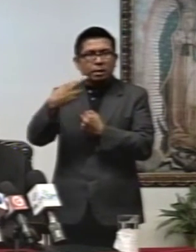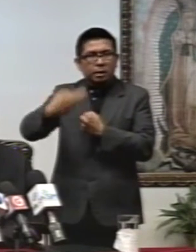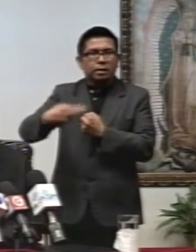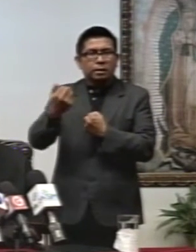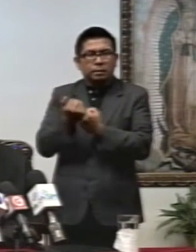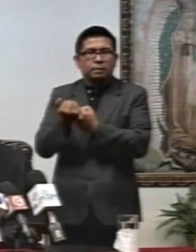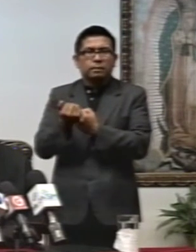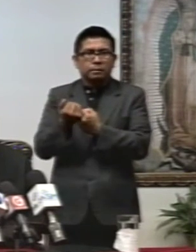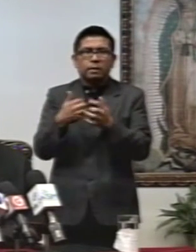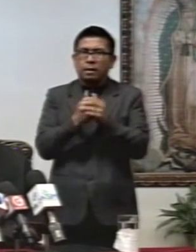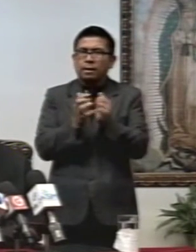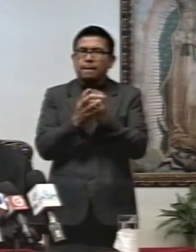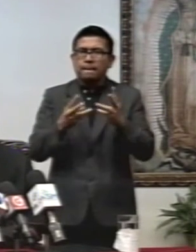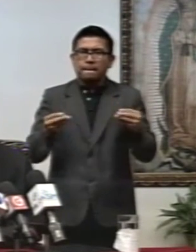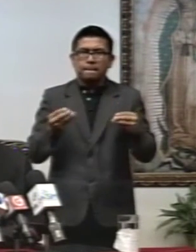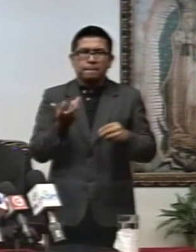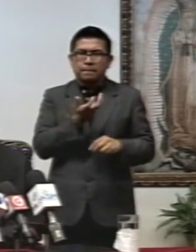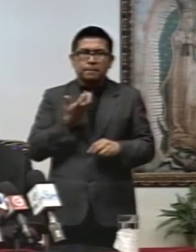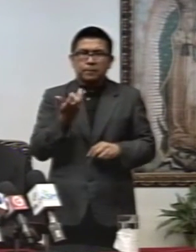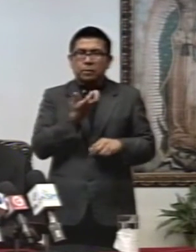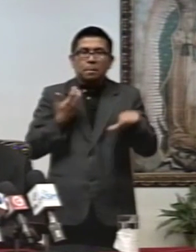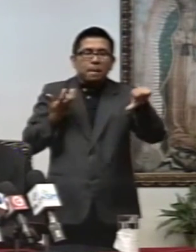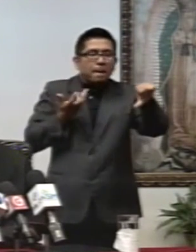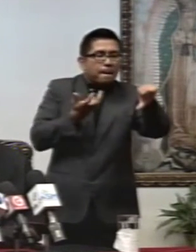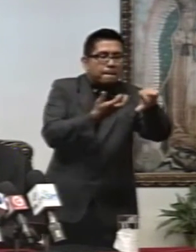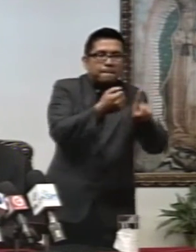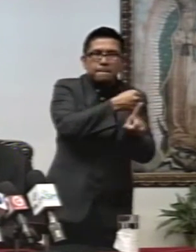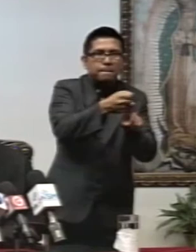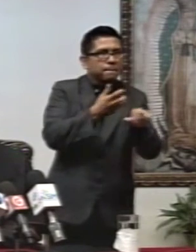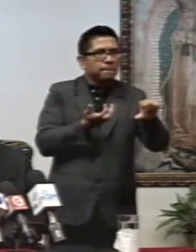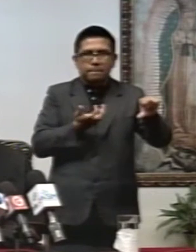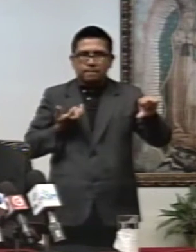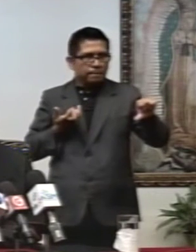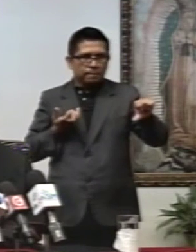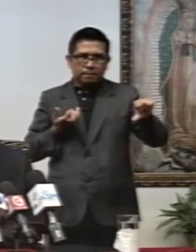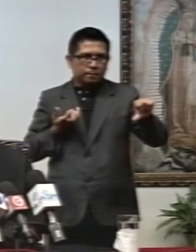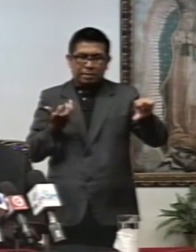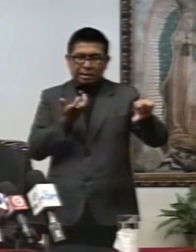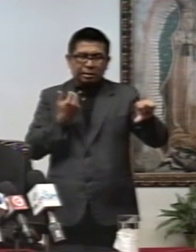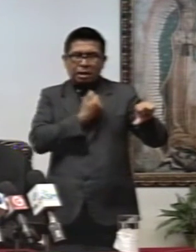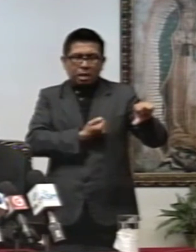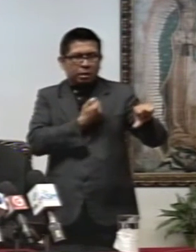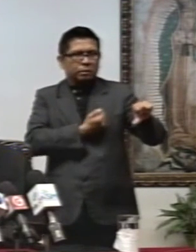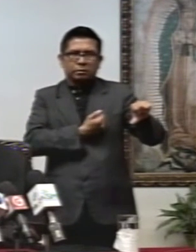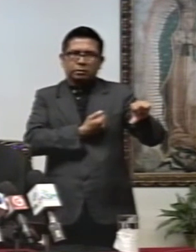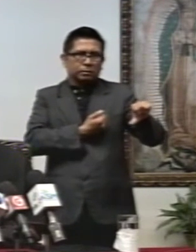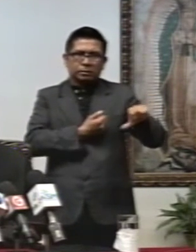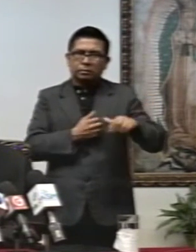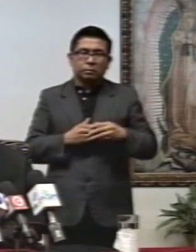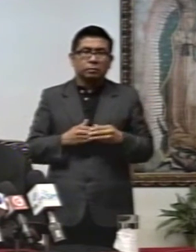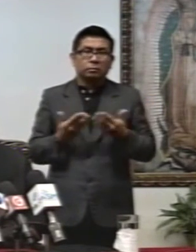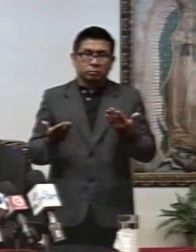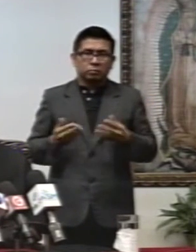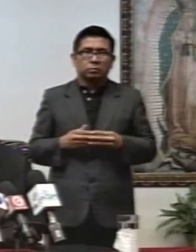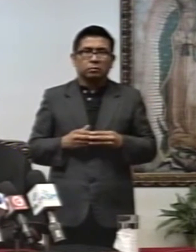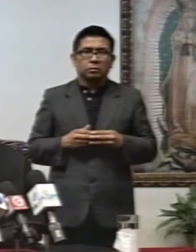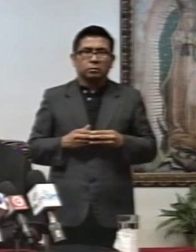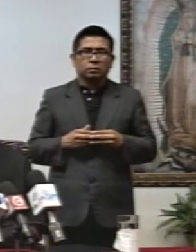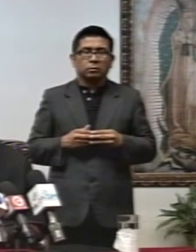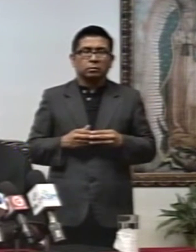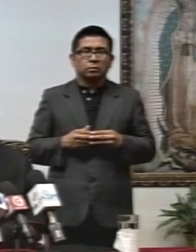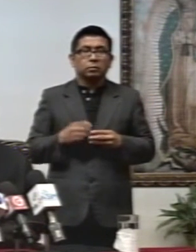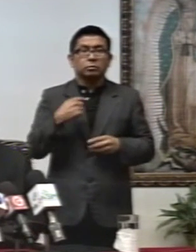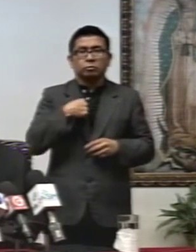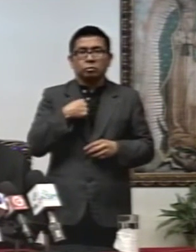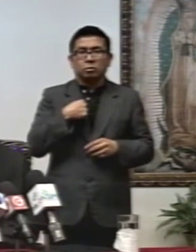que se superen y para que no caigan en la violencia, no sean víctimas de esta situación. Y bueno, entonces